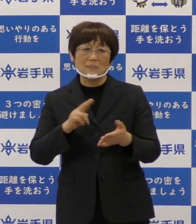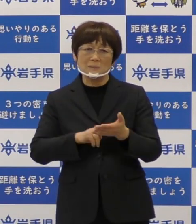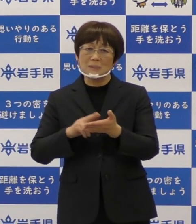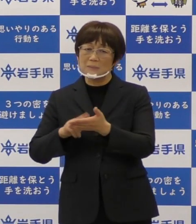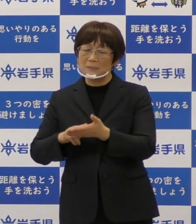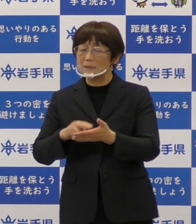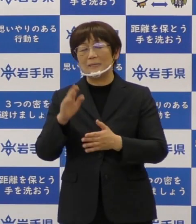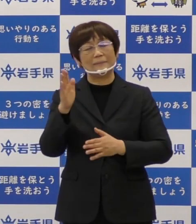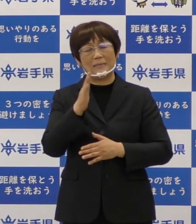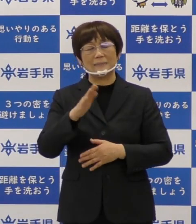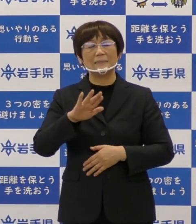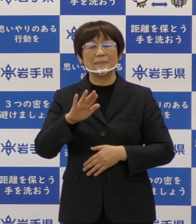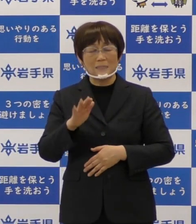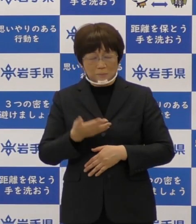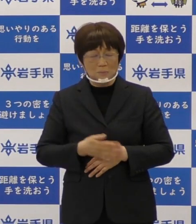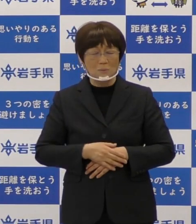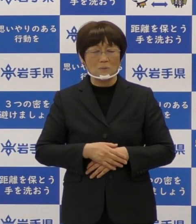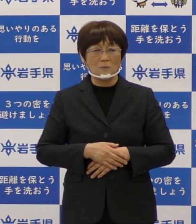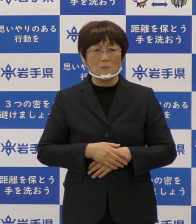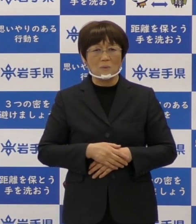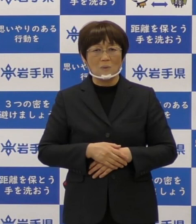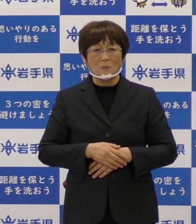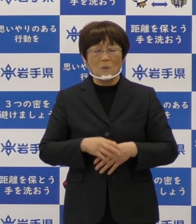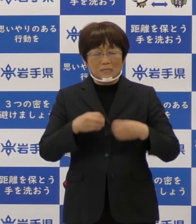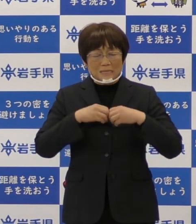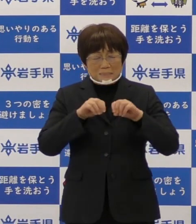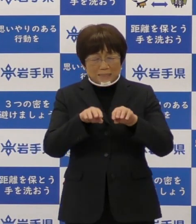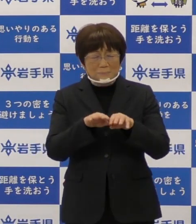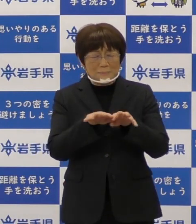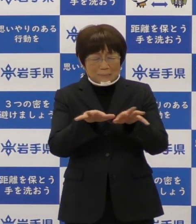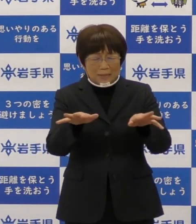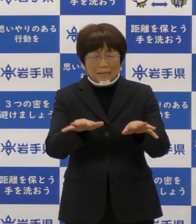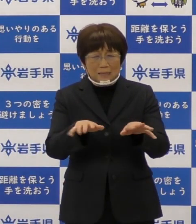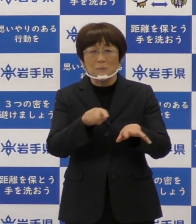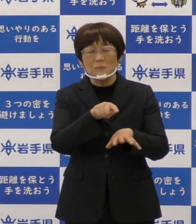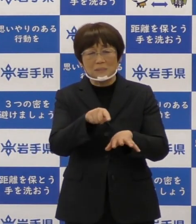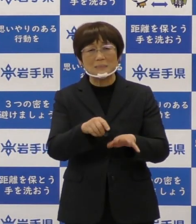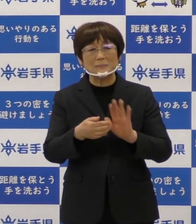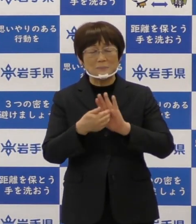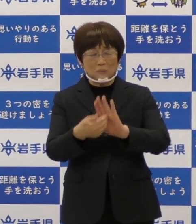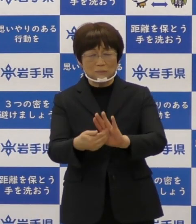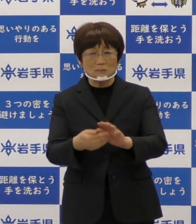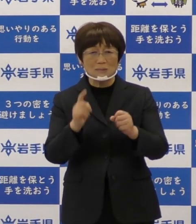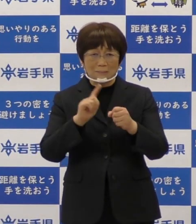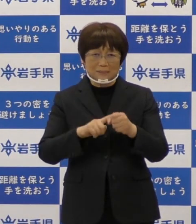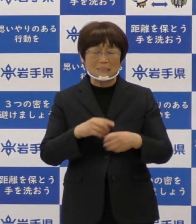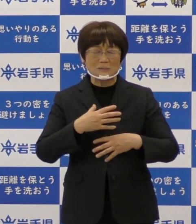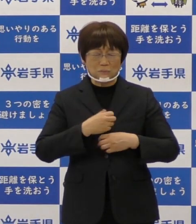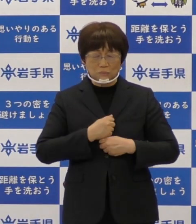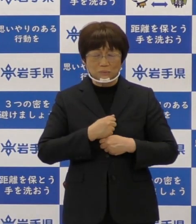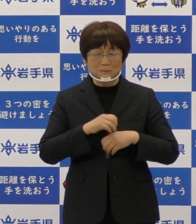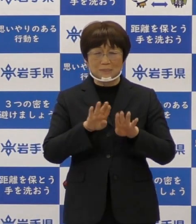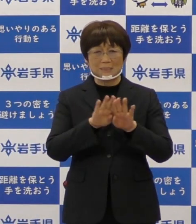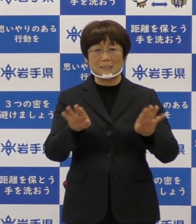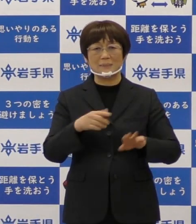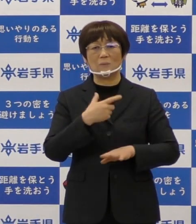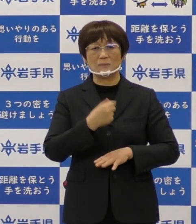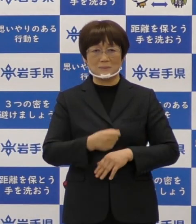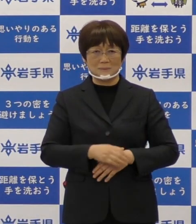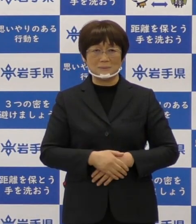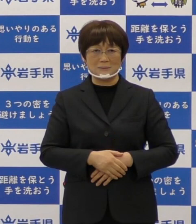染リスクが高まる場面に注意して開催いただくようお願いします。ということで、少人数であっ